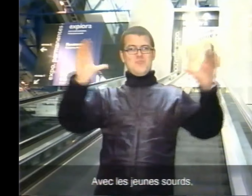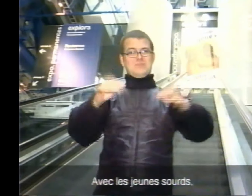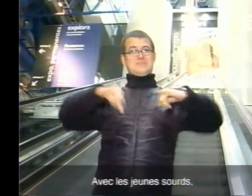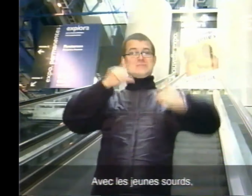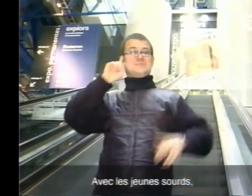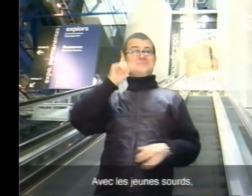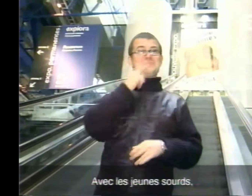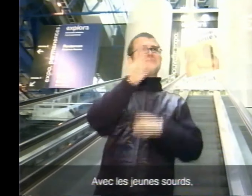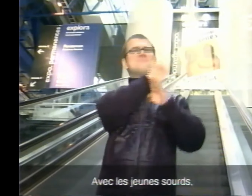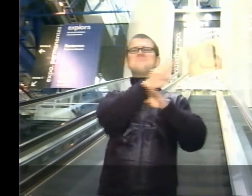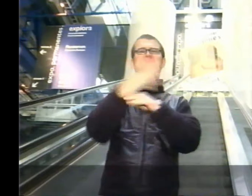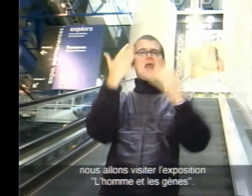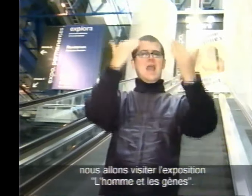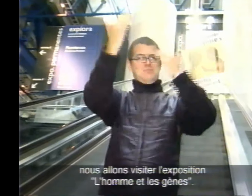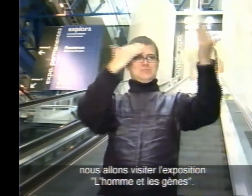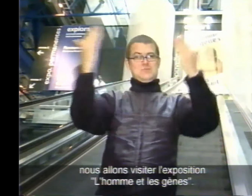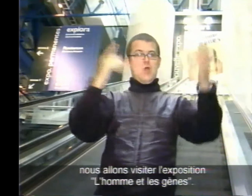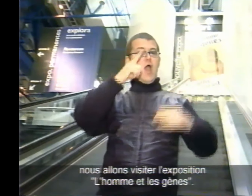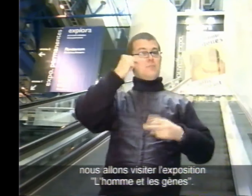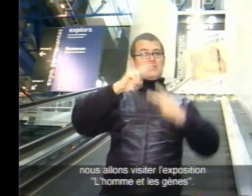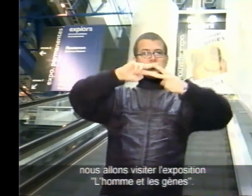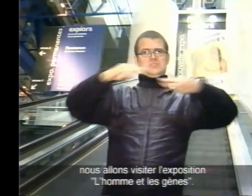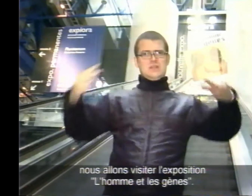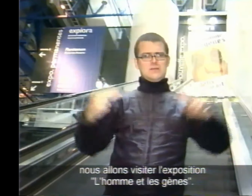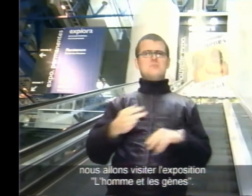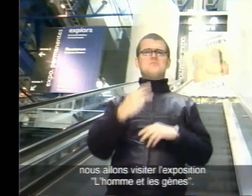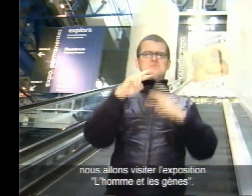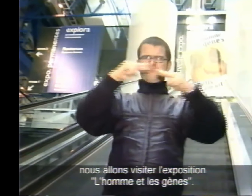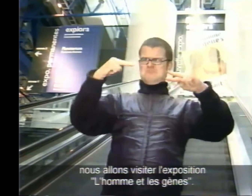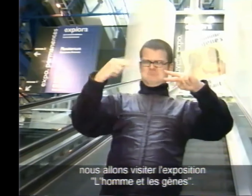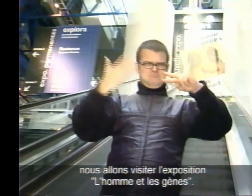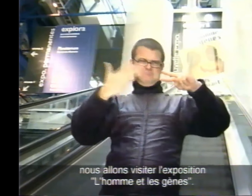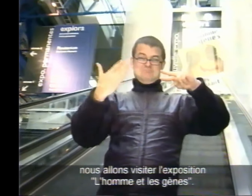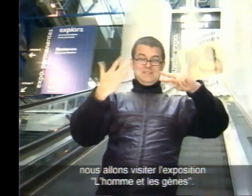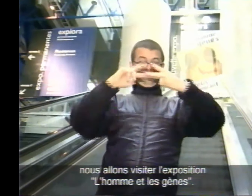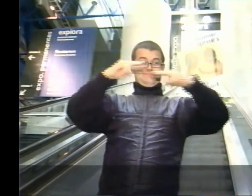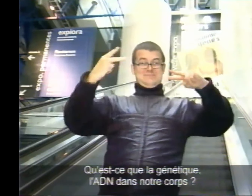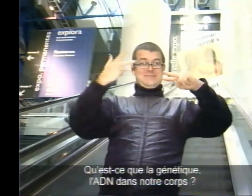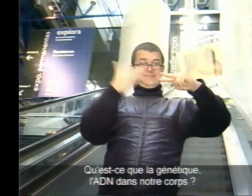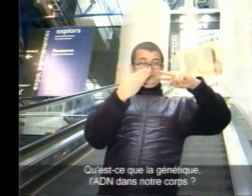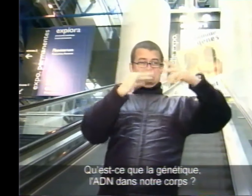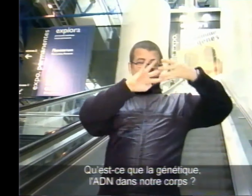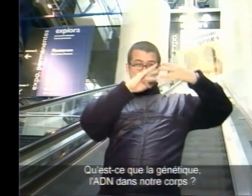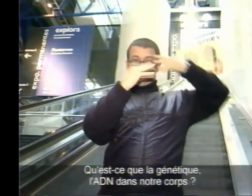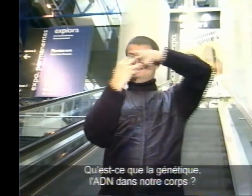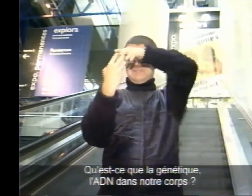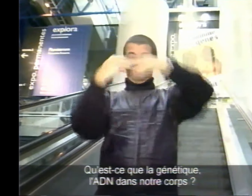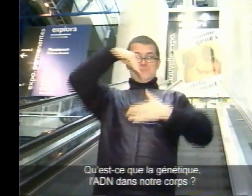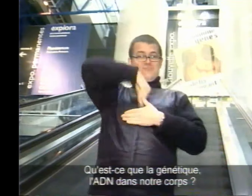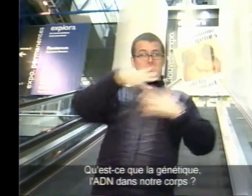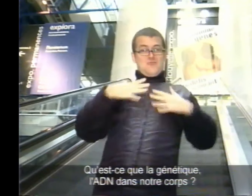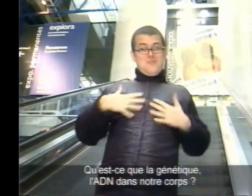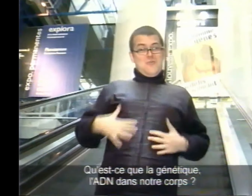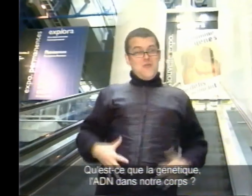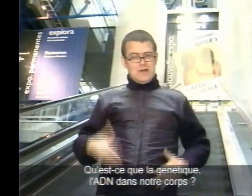Avec le groupe de jeunes sourds, nous allons visiter l'exposition qui s'appelle « L'homme et les gènes ». Qu'est-ce que la génétique ? Qu'est-ce que c'est que cet ADN que nous avons